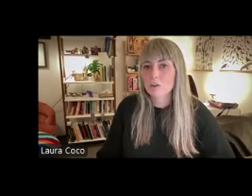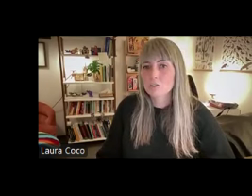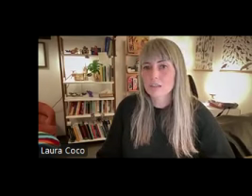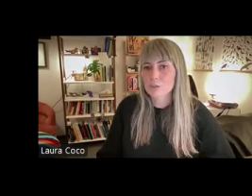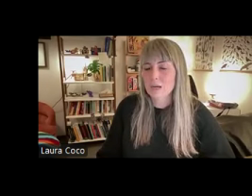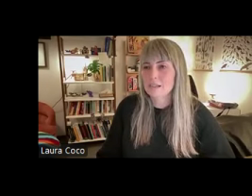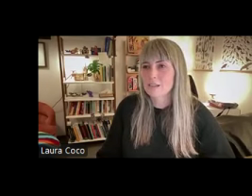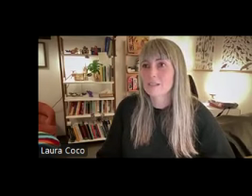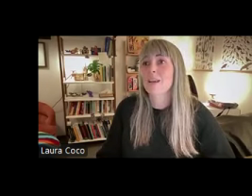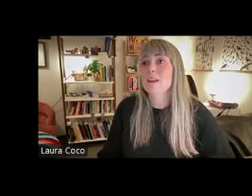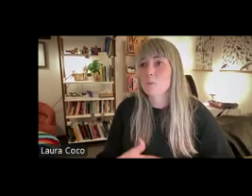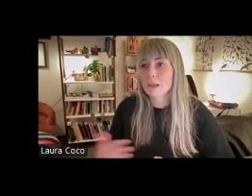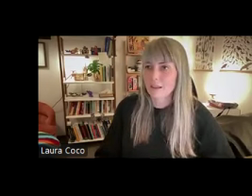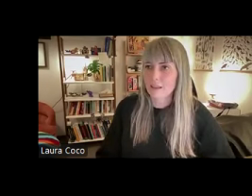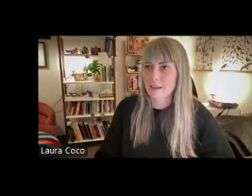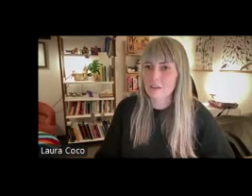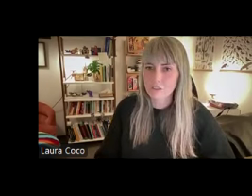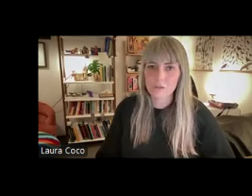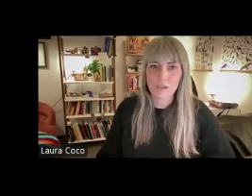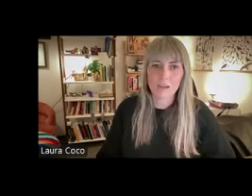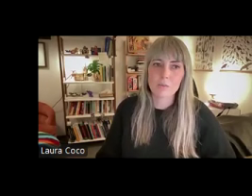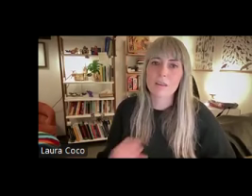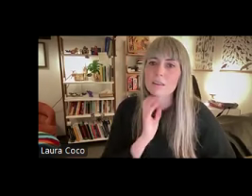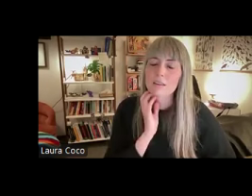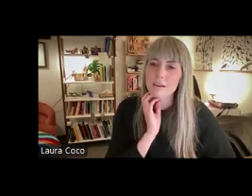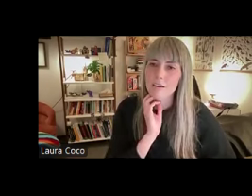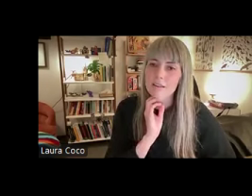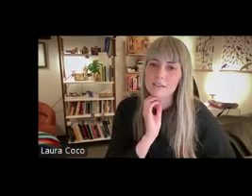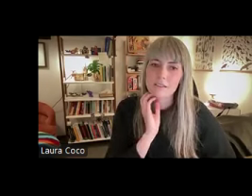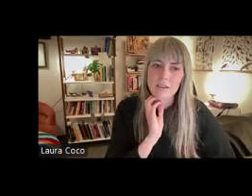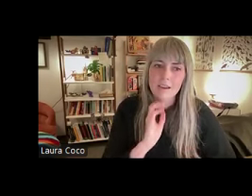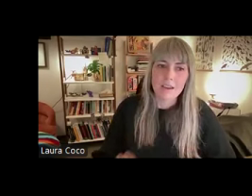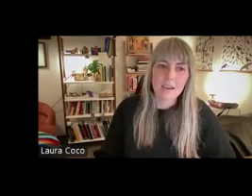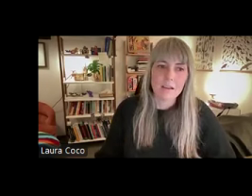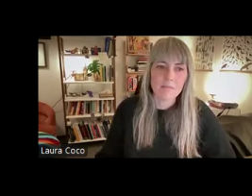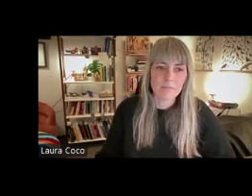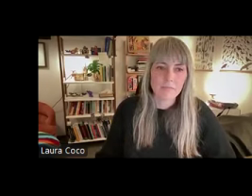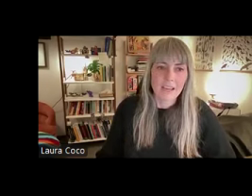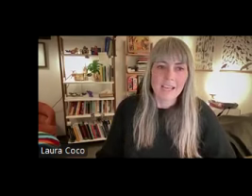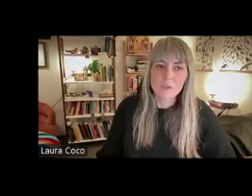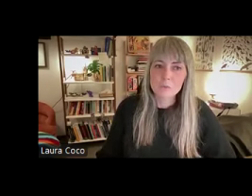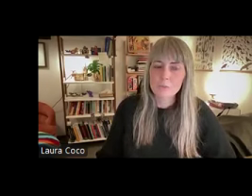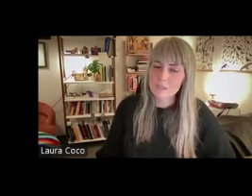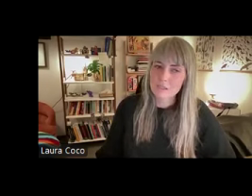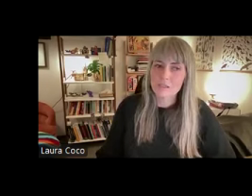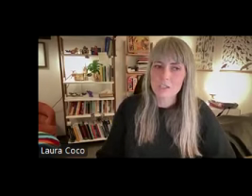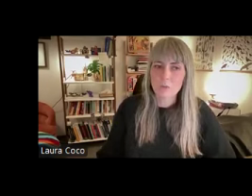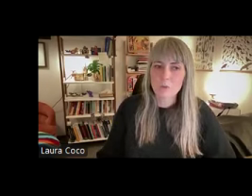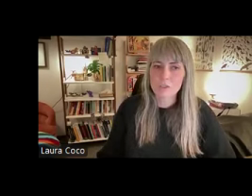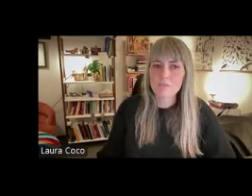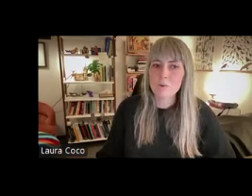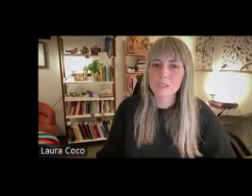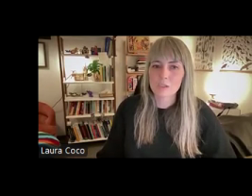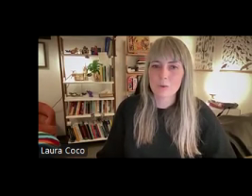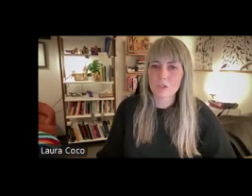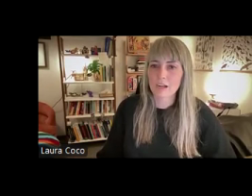14%, pero también años de experiencia agrícola independientemente está asociado con la pérdida auditiva. Y entonces,